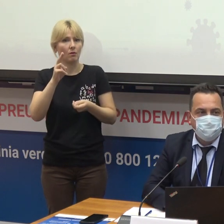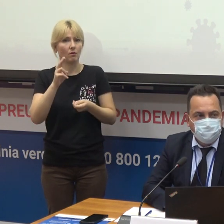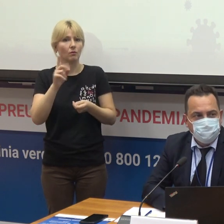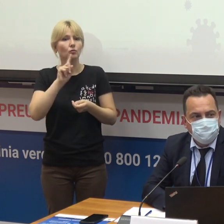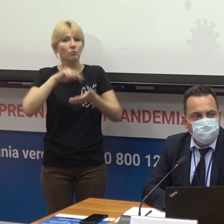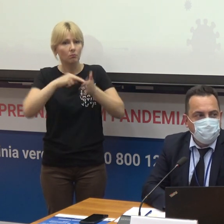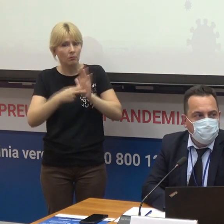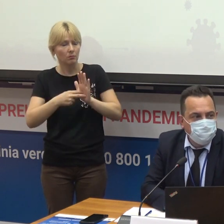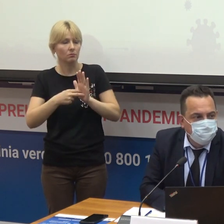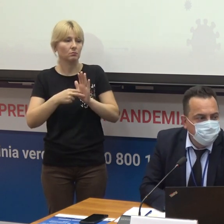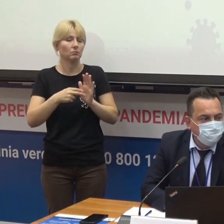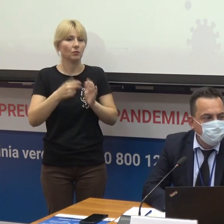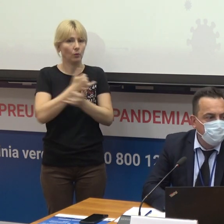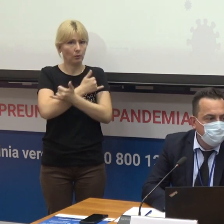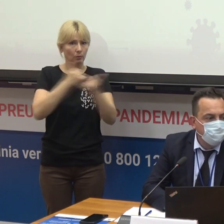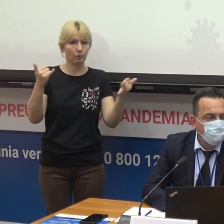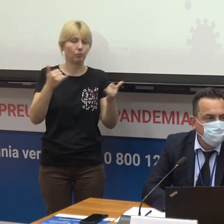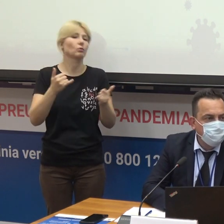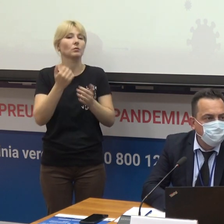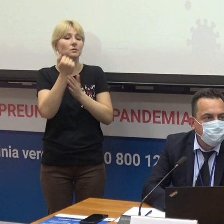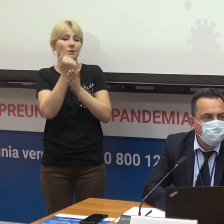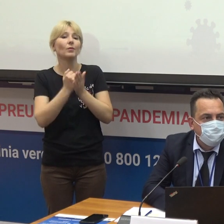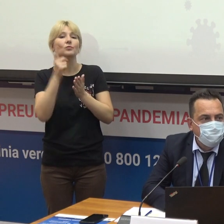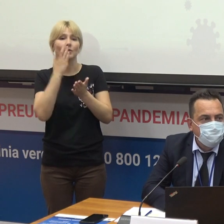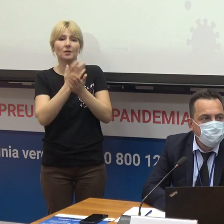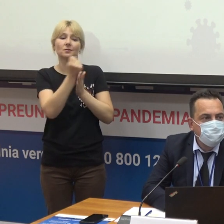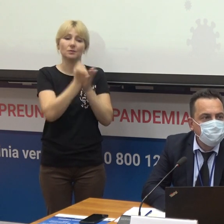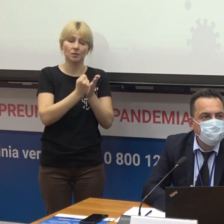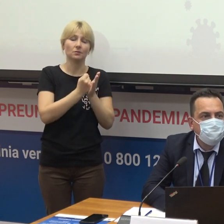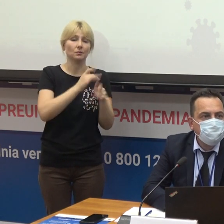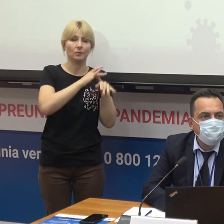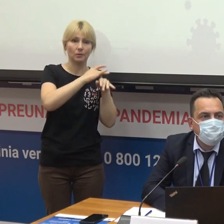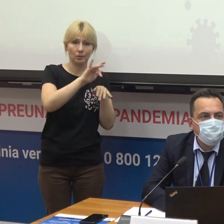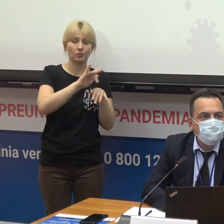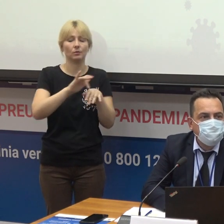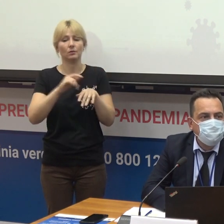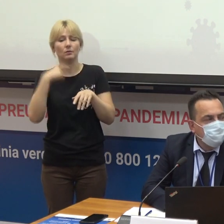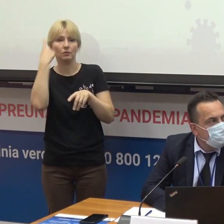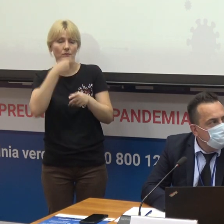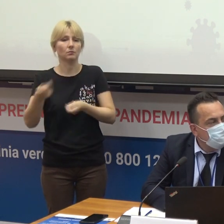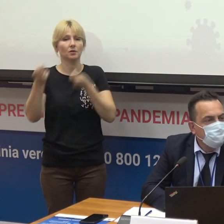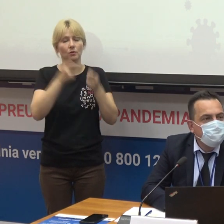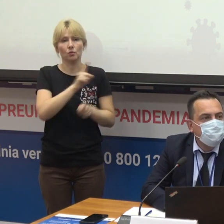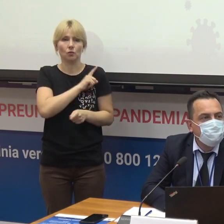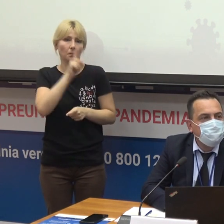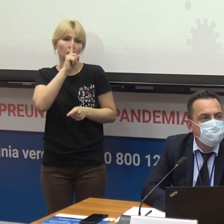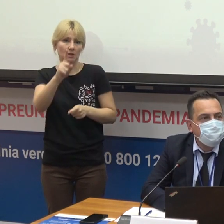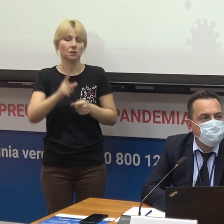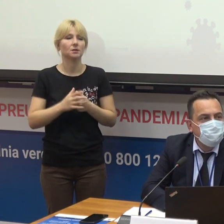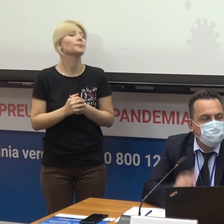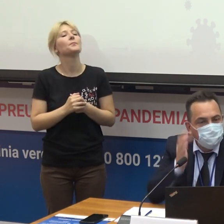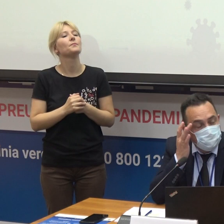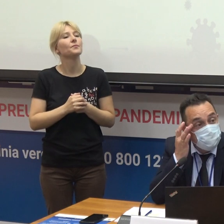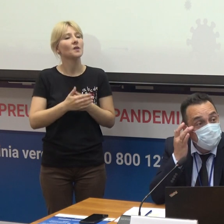bine. Planificăm asimilarea stocului existent în cel mult în decurs de o lună. Următoare întrebare.